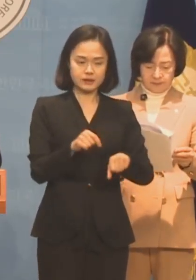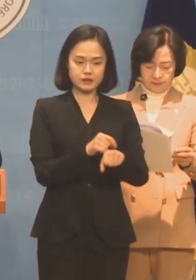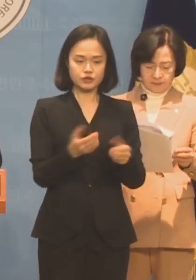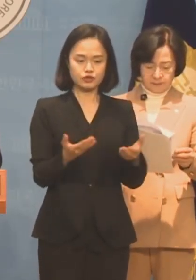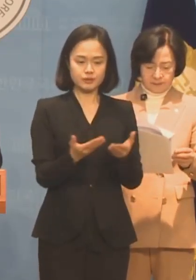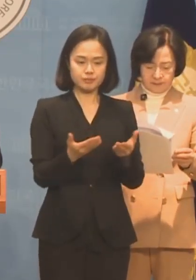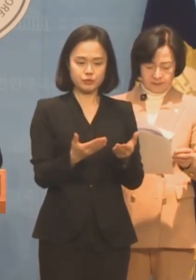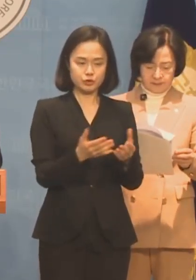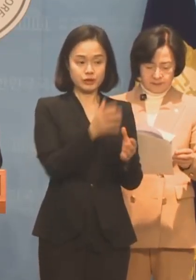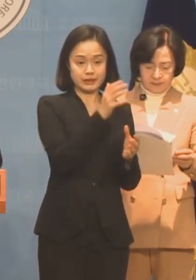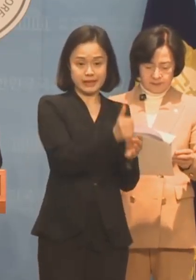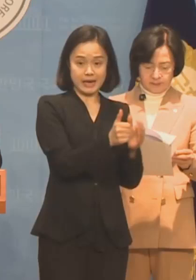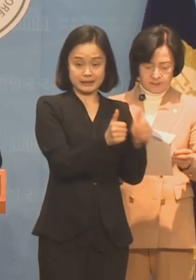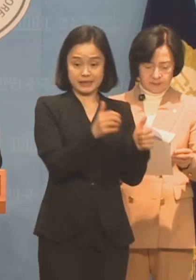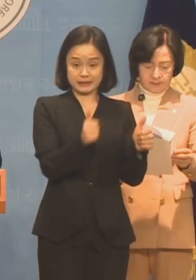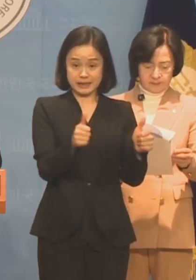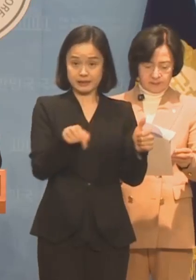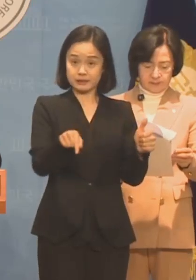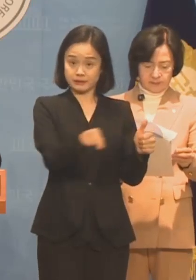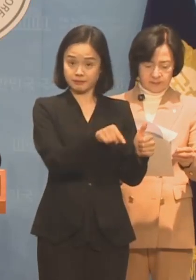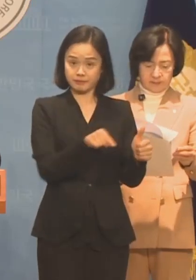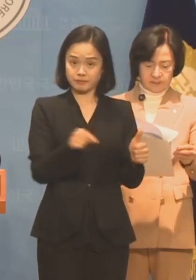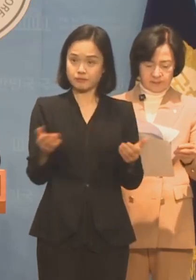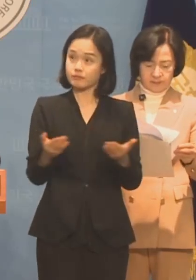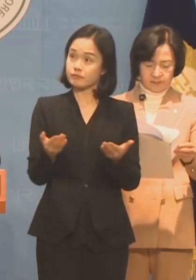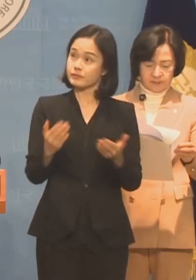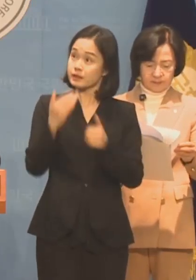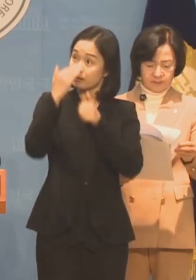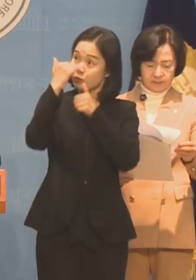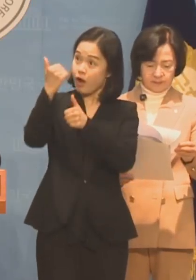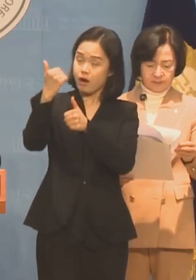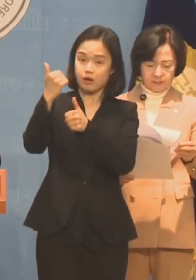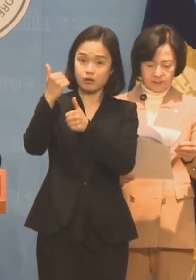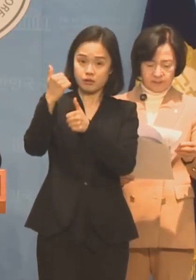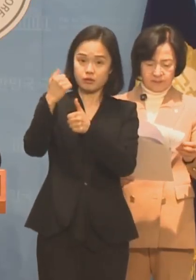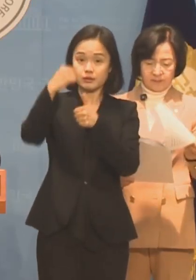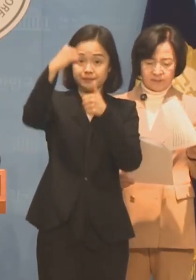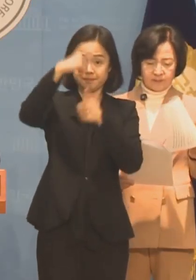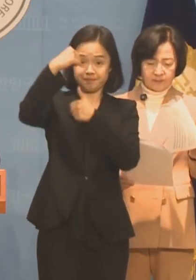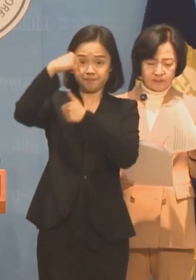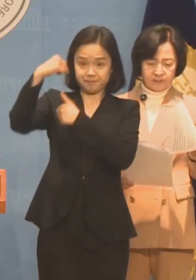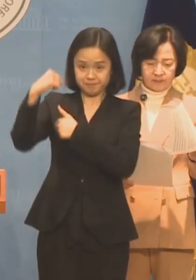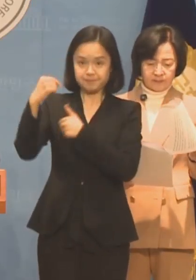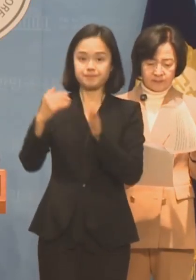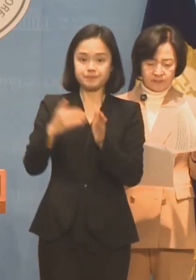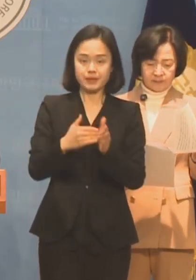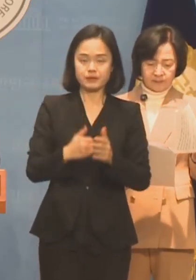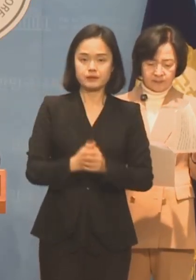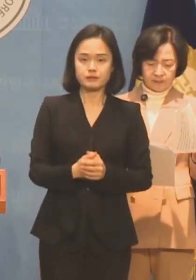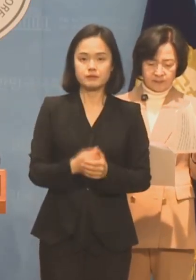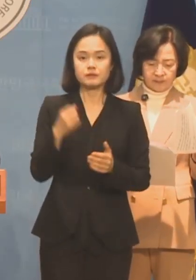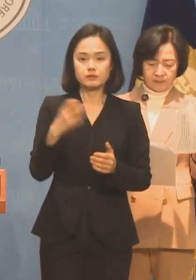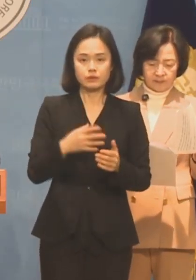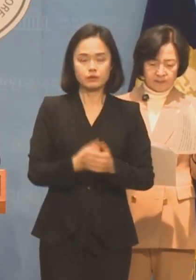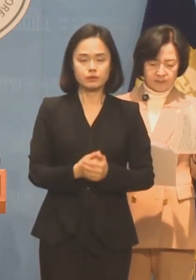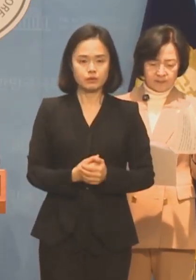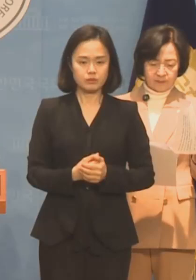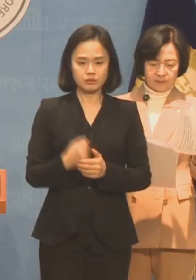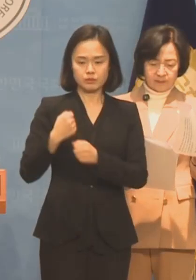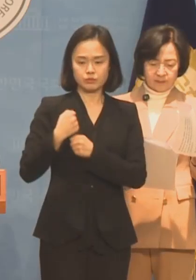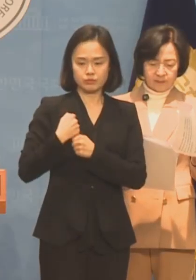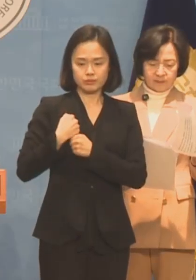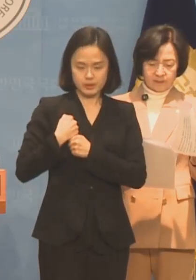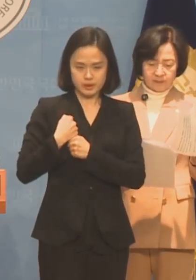특수임무대대장에도 수호신 TF 소집 명령이 하달하 있고 장교 28명, 부사관 87명, 병사